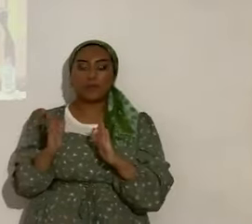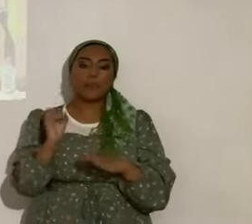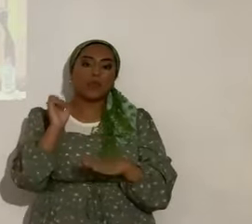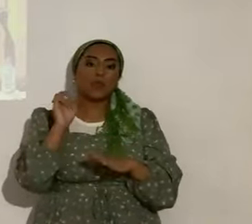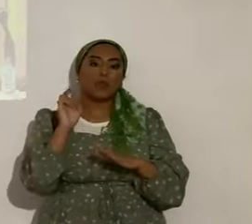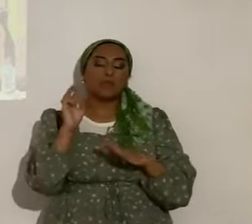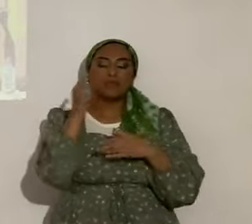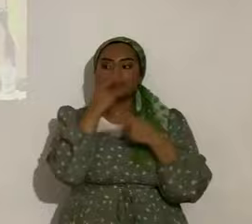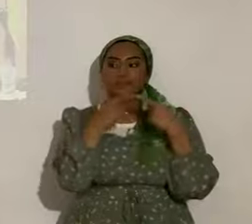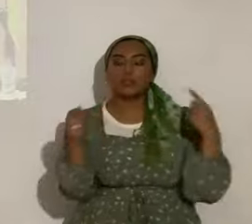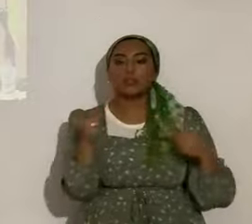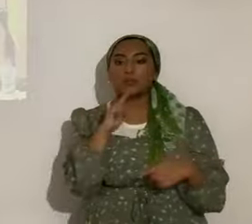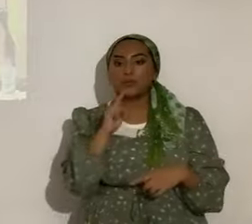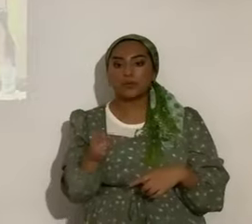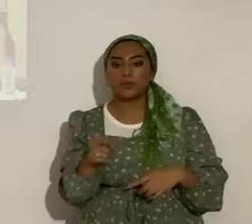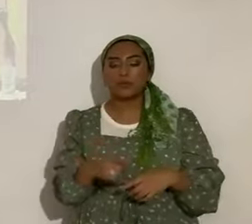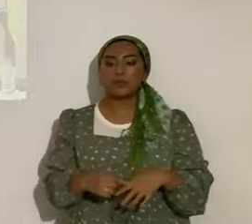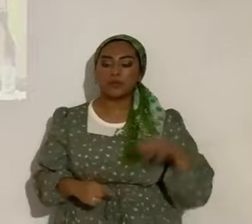opuesto a la verdad.